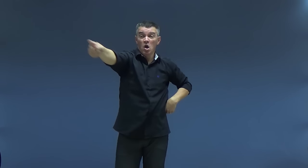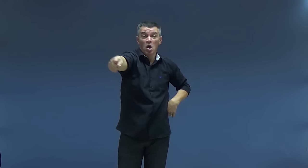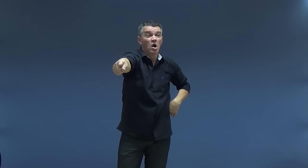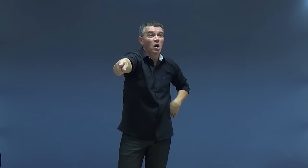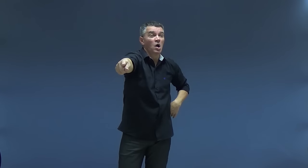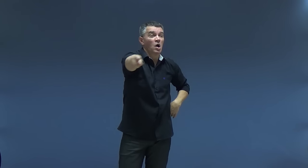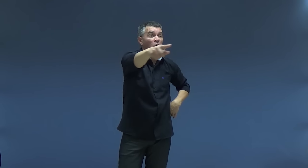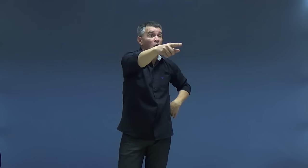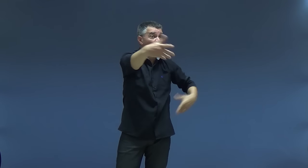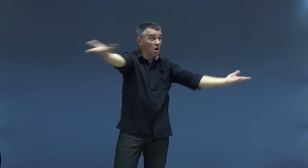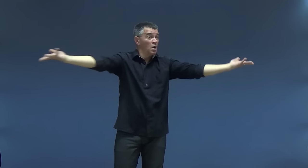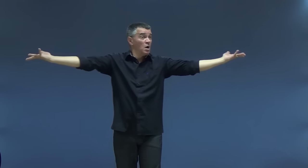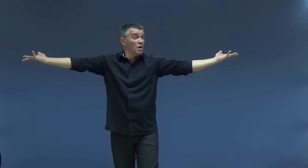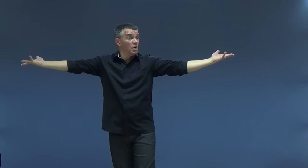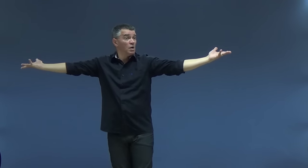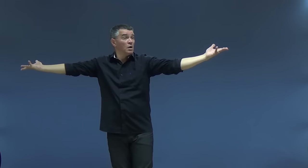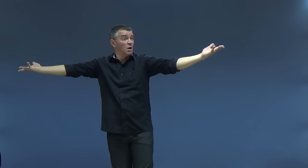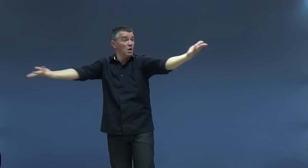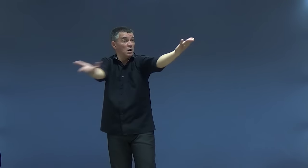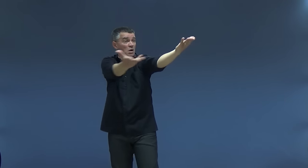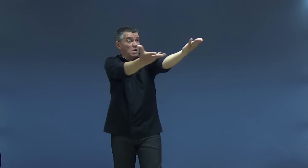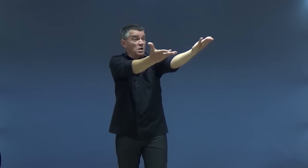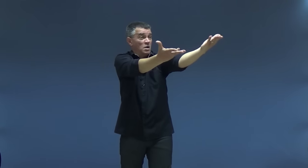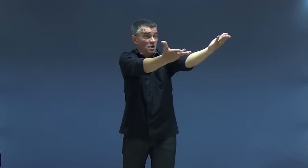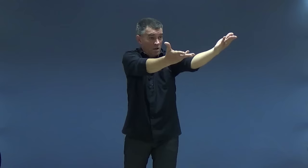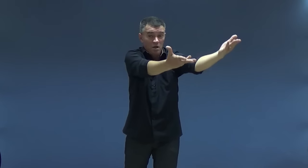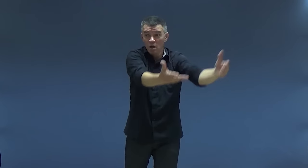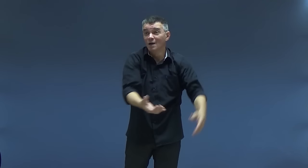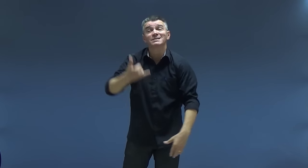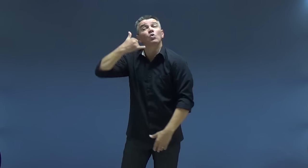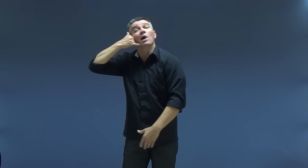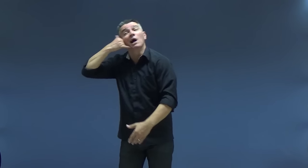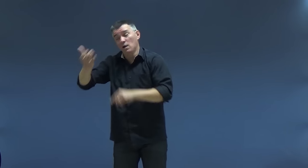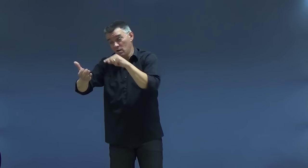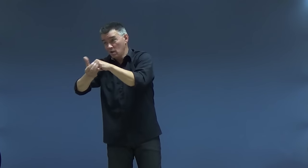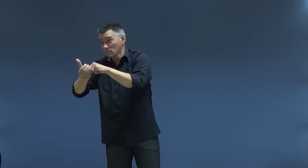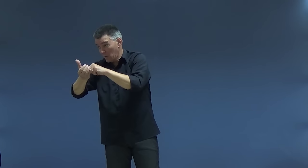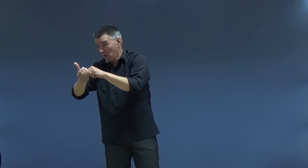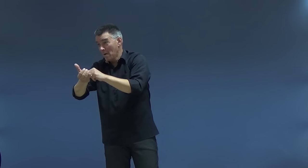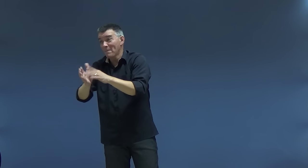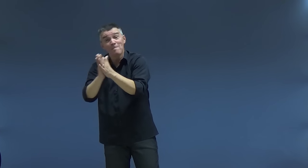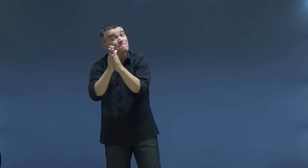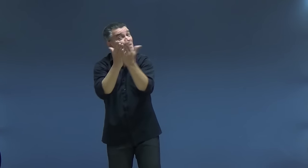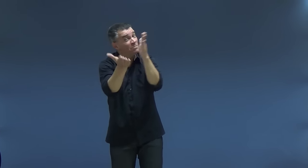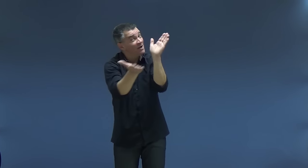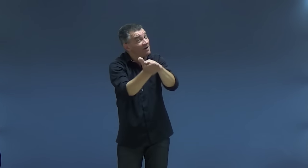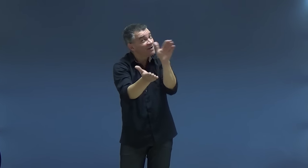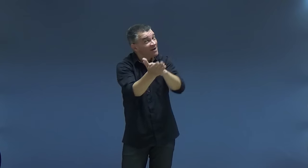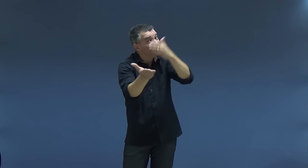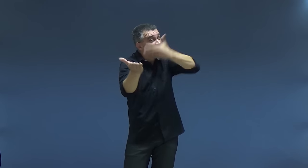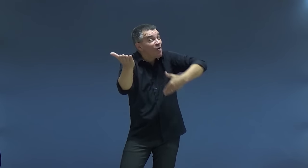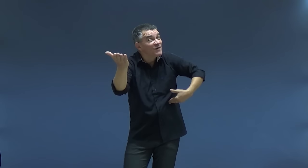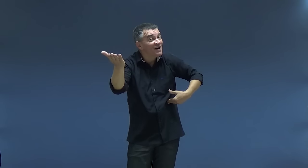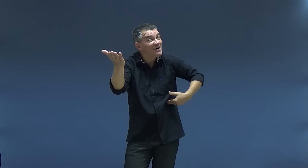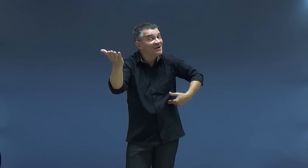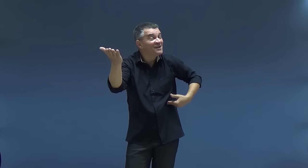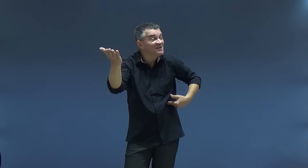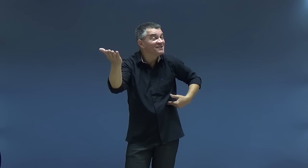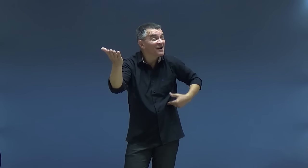lá. Uma, duas, três. Gente! No celular? Mas não é a Bíblia, gente. Bíblia,